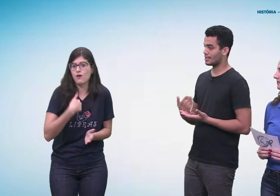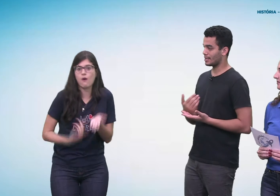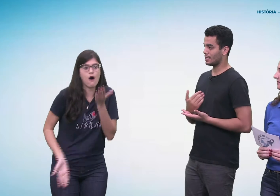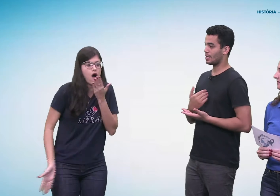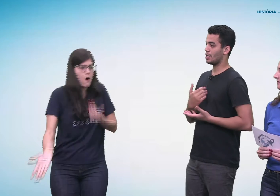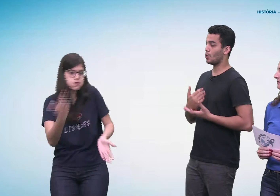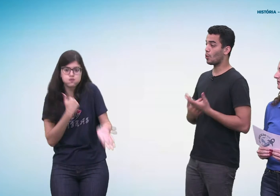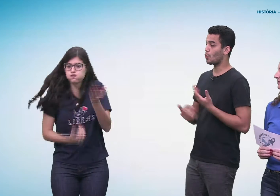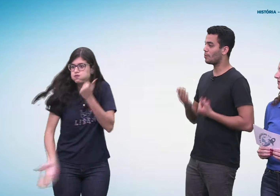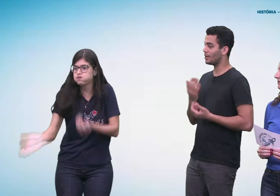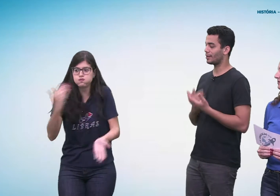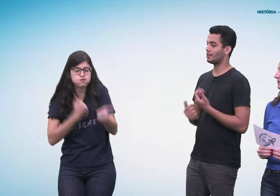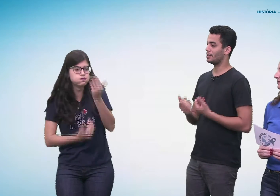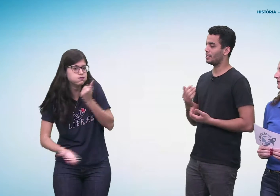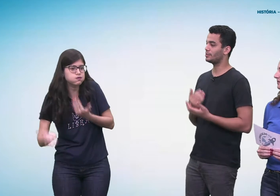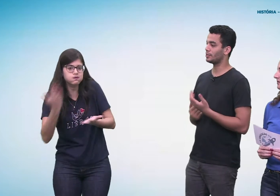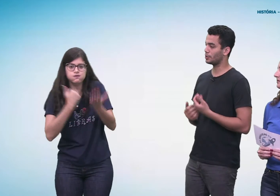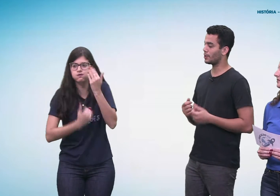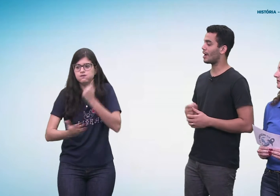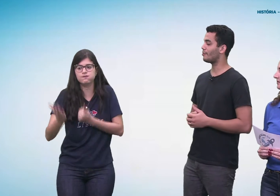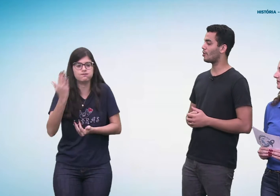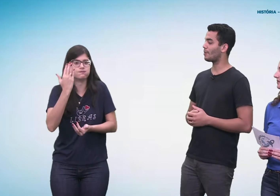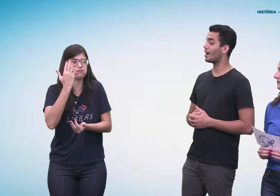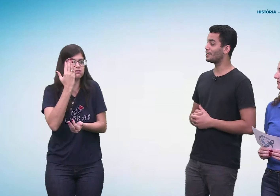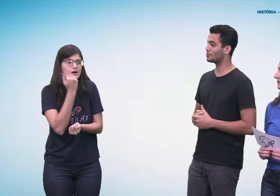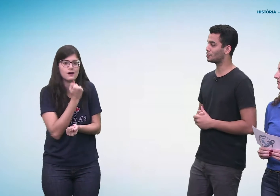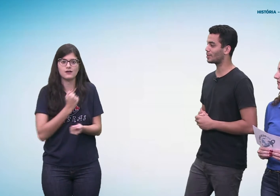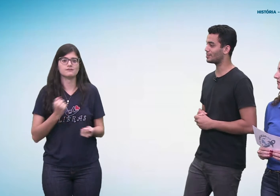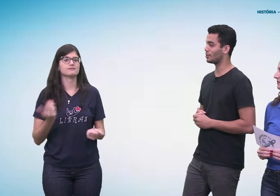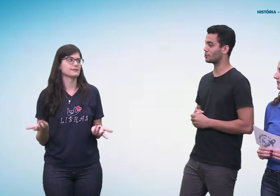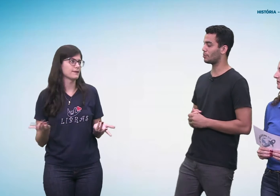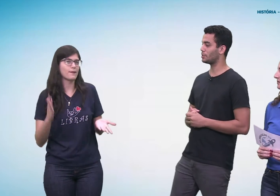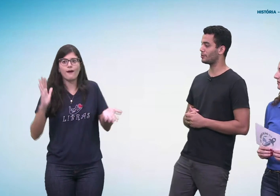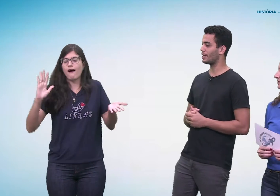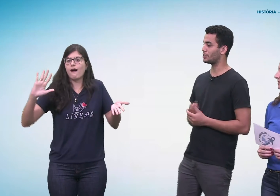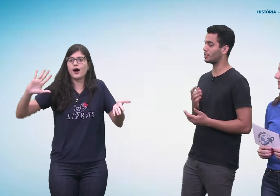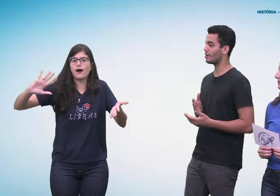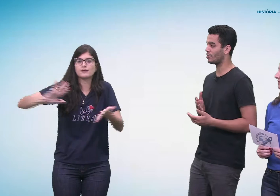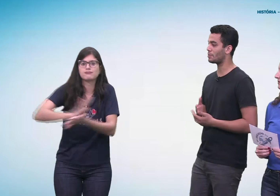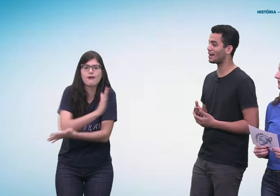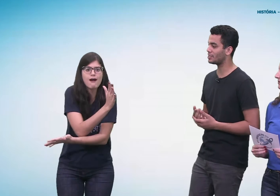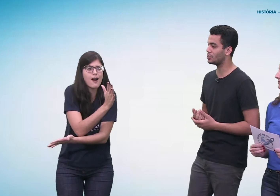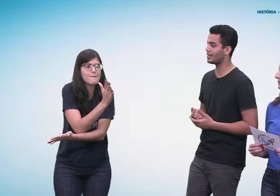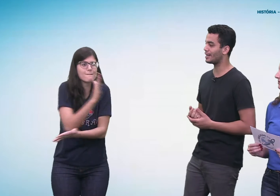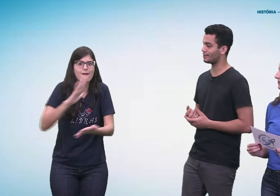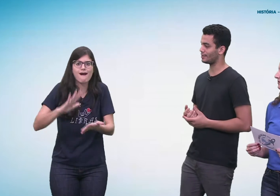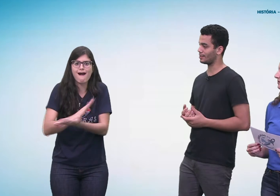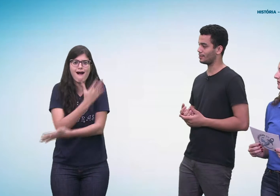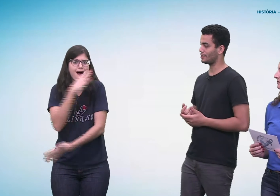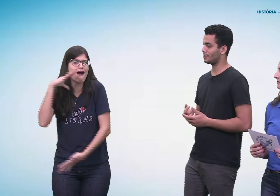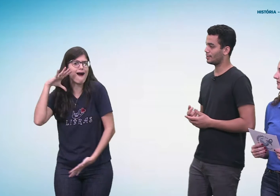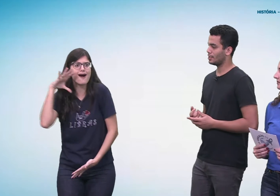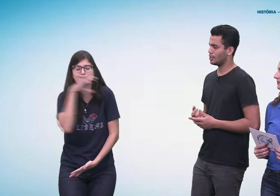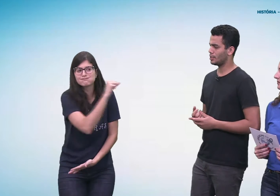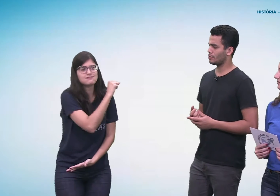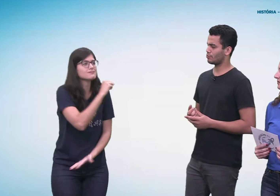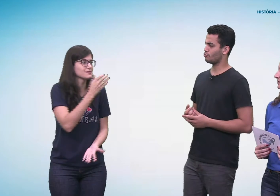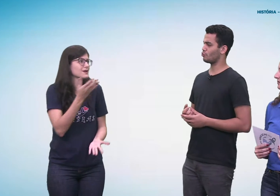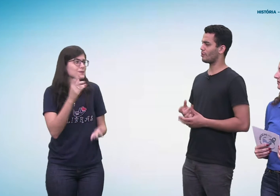casa, eu comer. Entendeu? A estruturação é totalmente diferente, já é uma forma mais direta. Tem uma forma